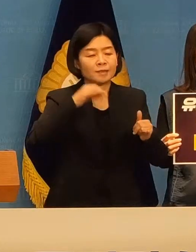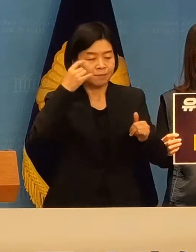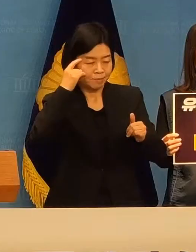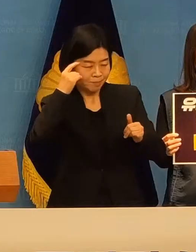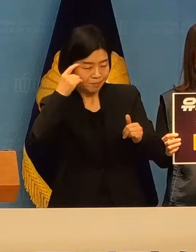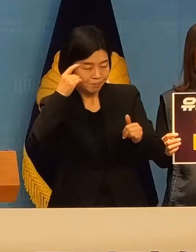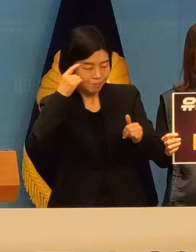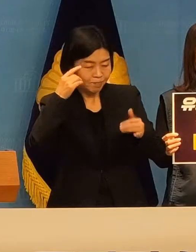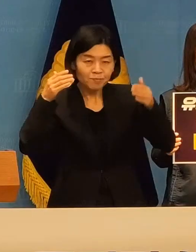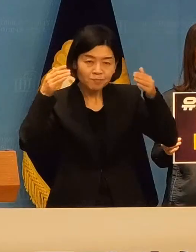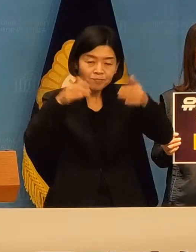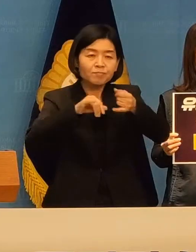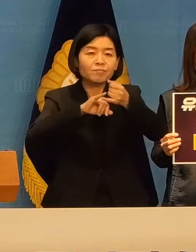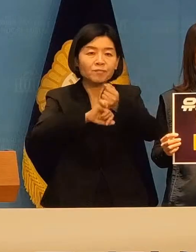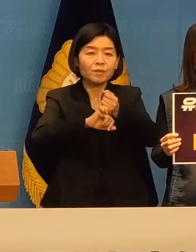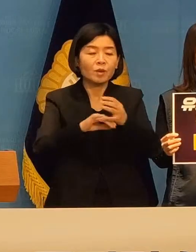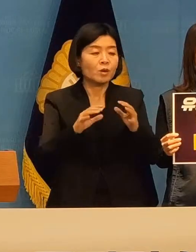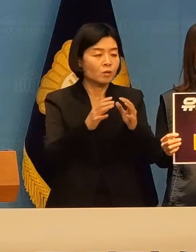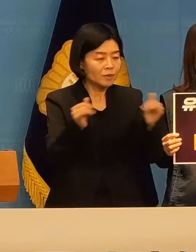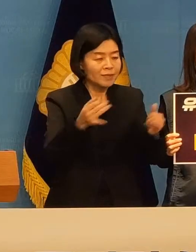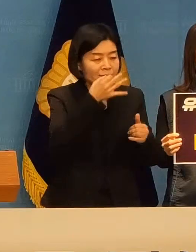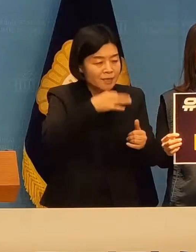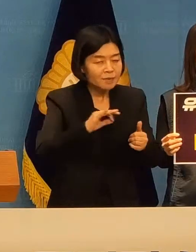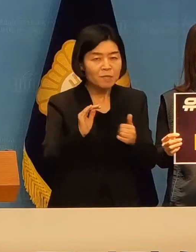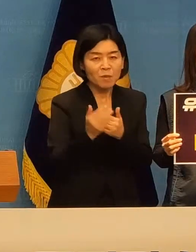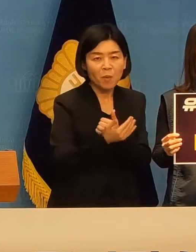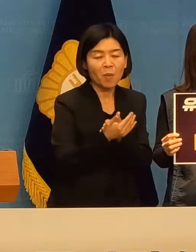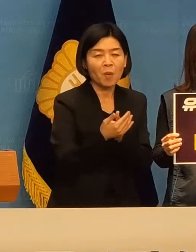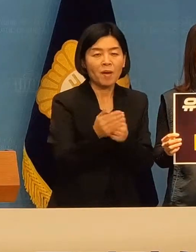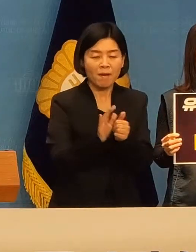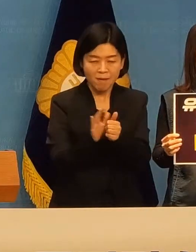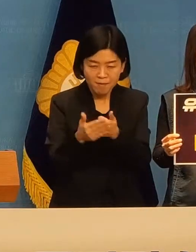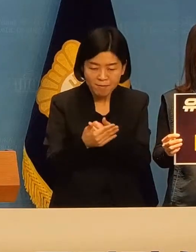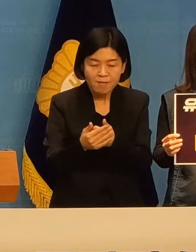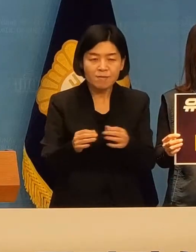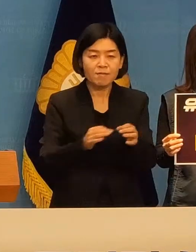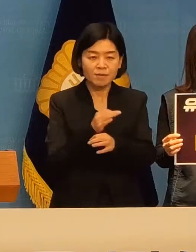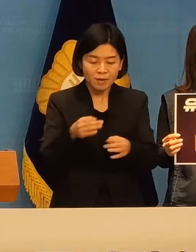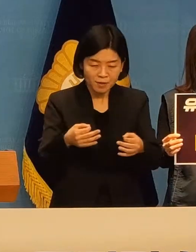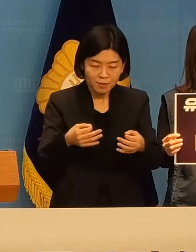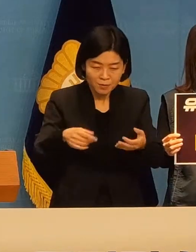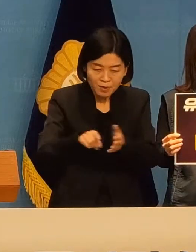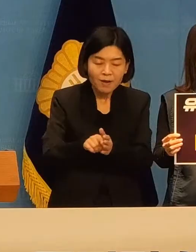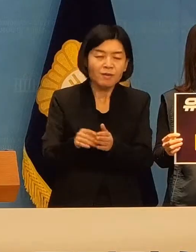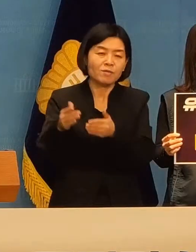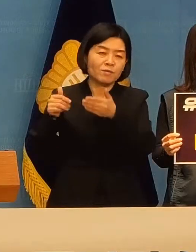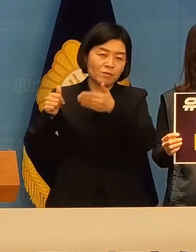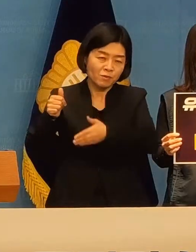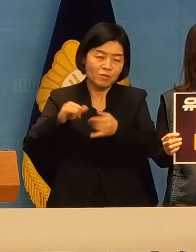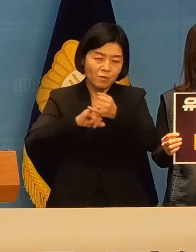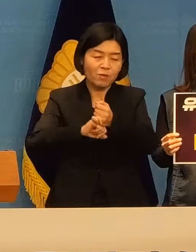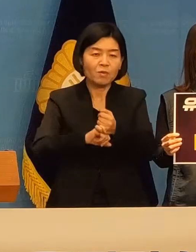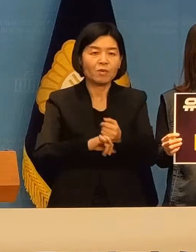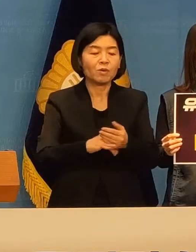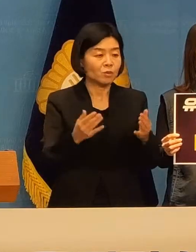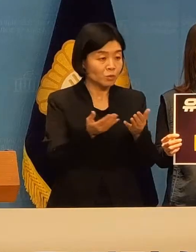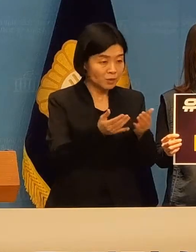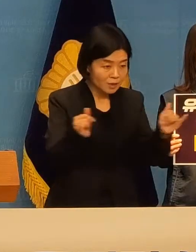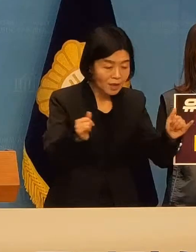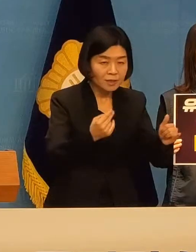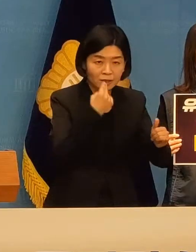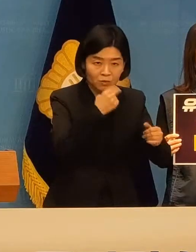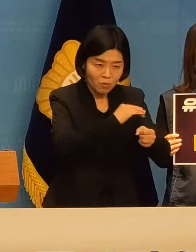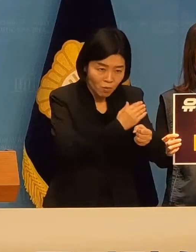놓겠습니다. 국민의 이익을 보호하는 상생 경제를 요구해 나가겠습니다. 노동자 국민의 생존권과